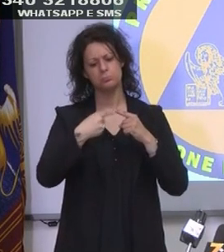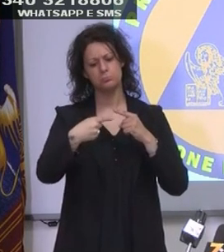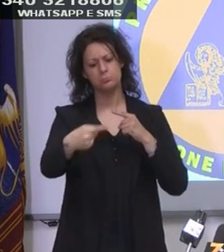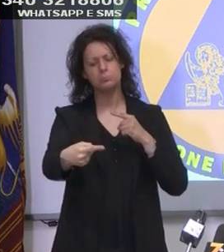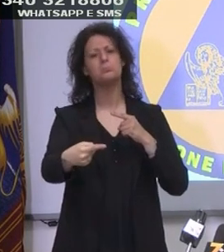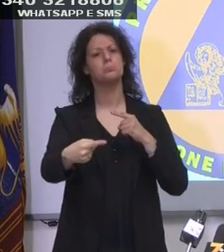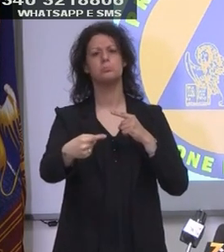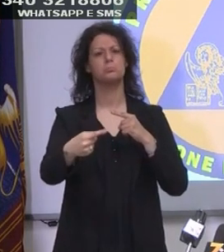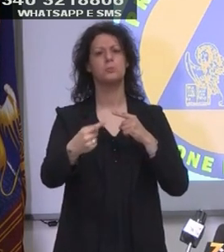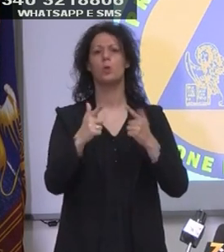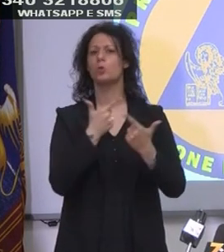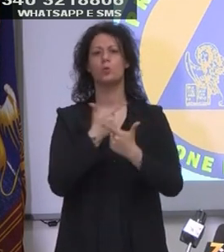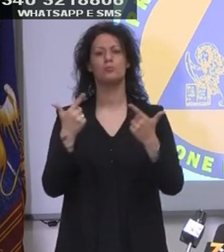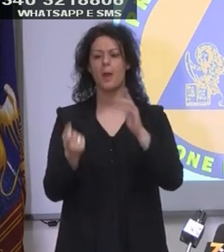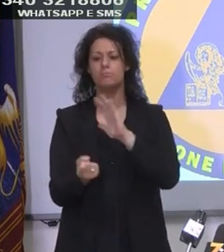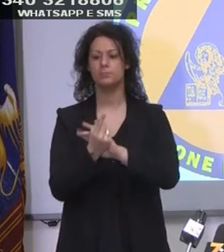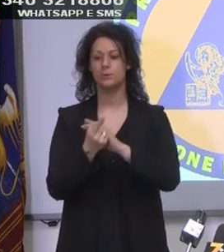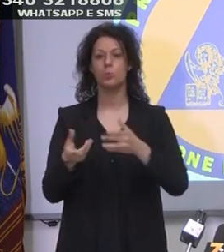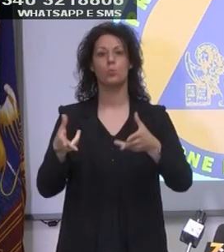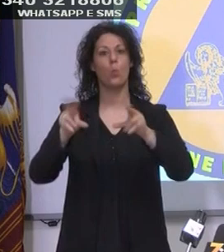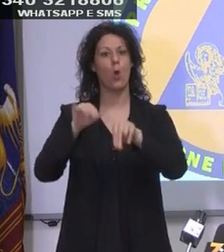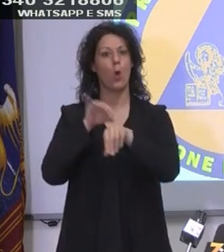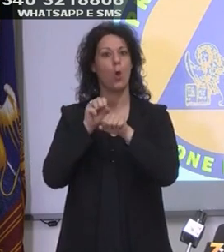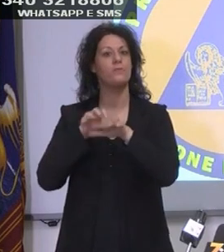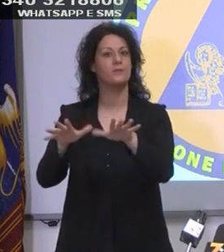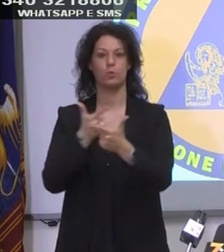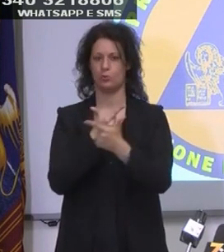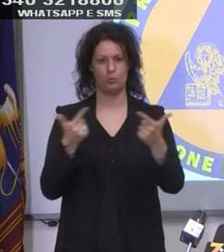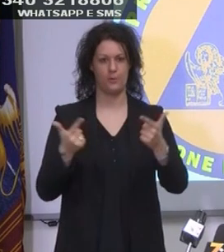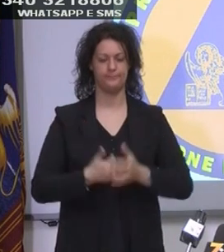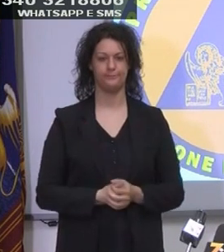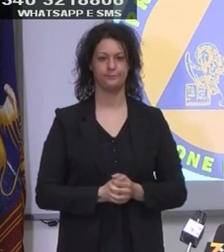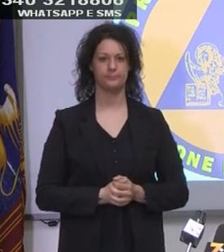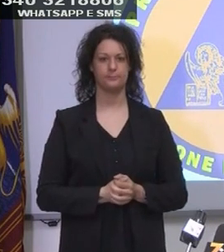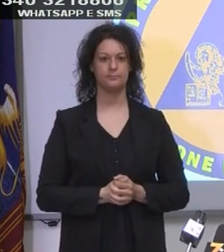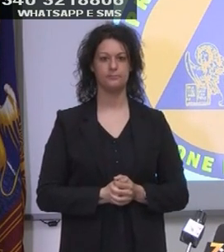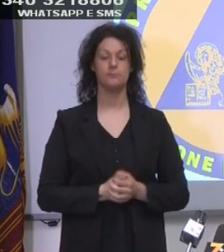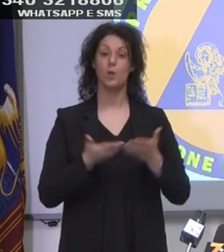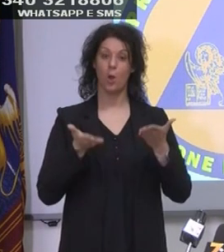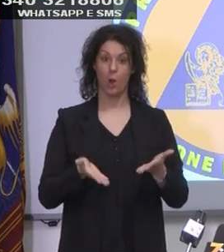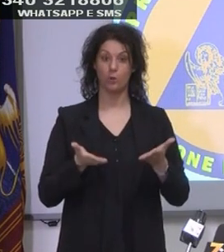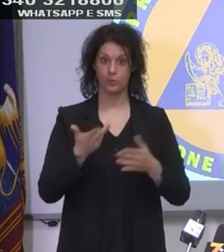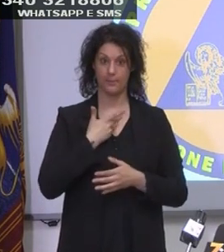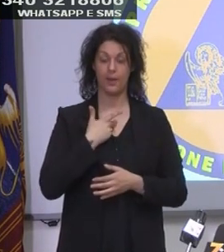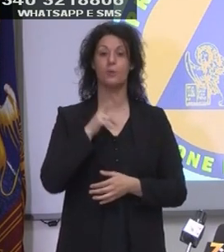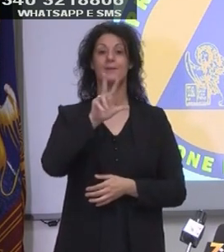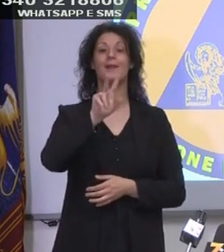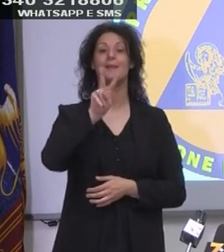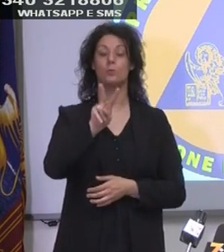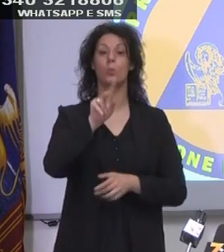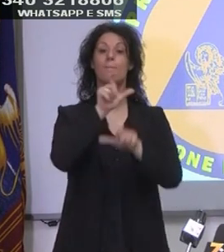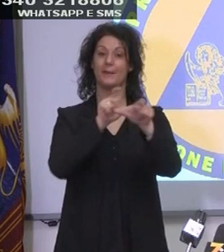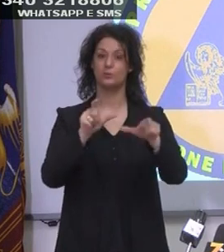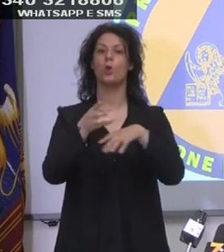di casi di piccoli focolai, microfocolai o quant'altro. Vi ricordo che anche oggi abbiamo più 32 positivi ma